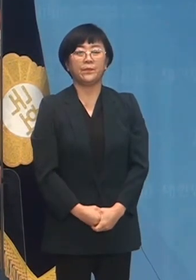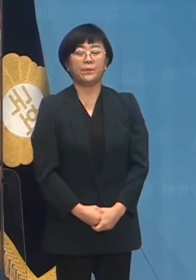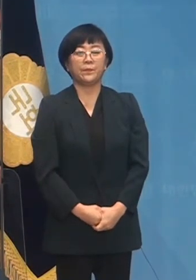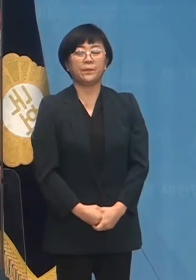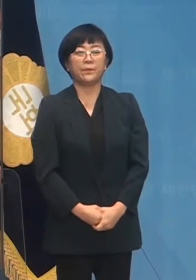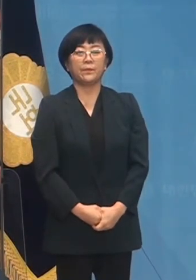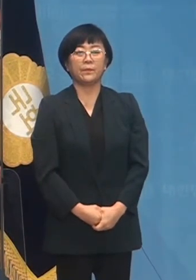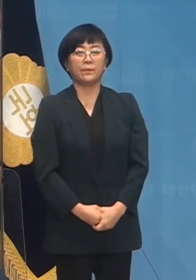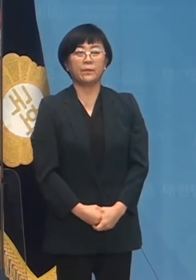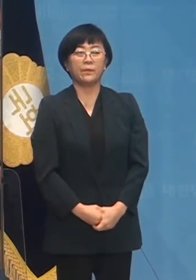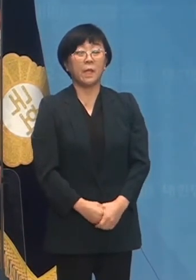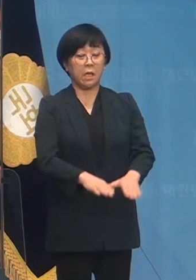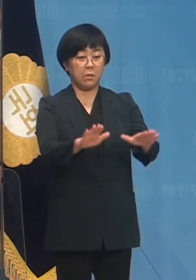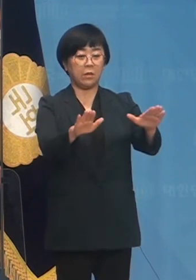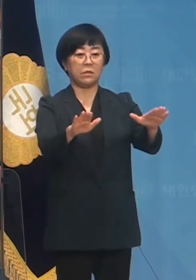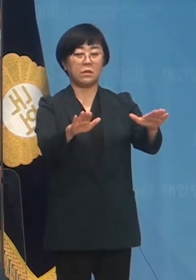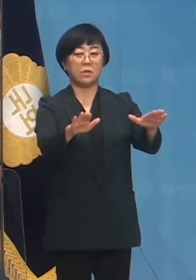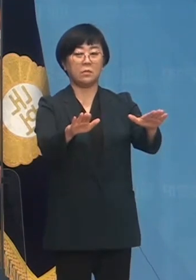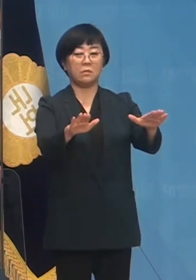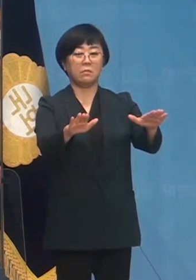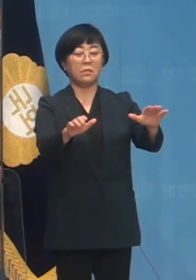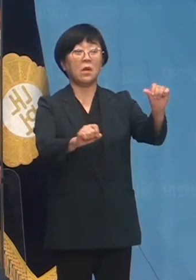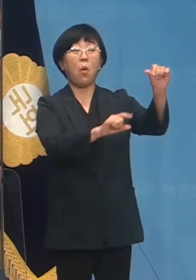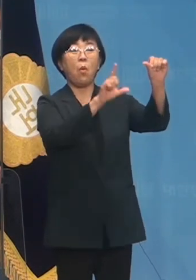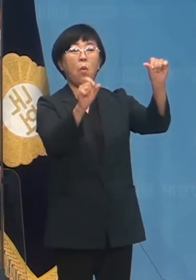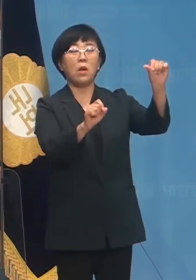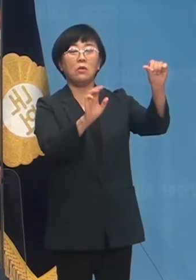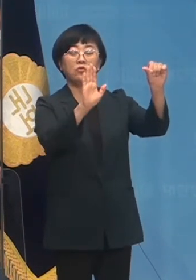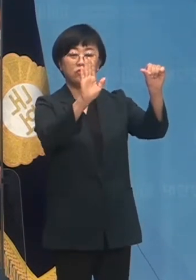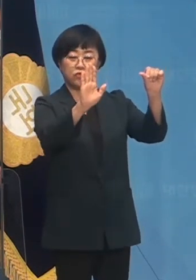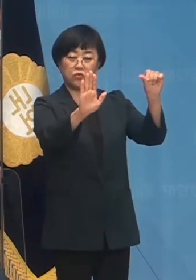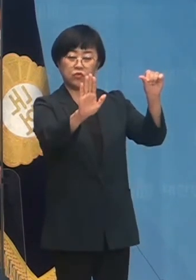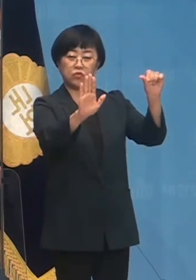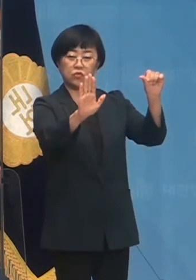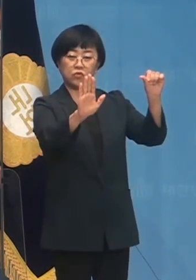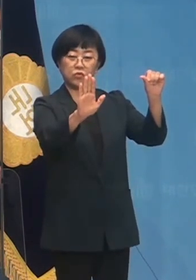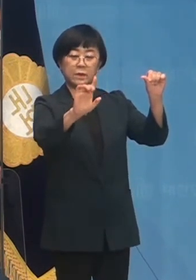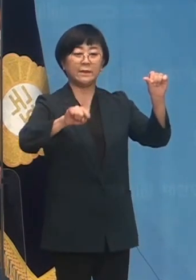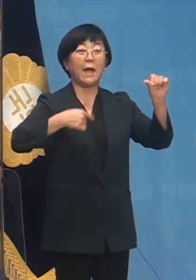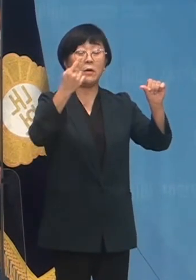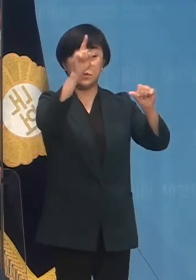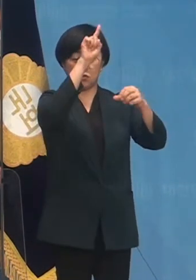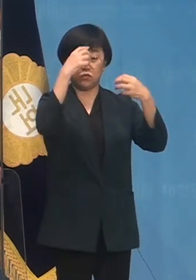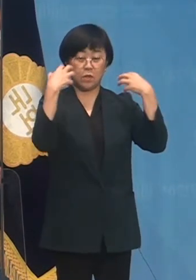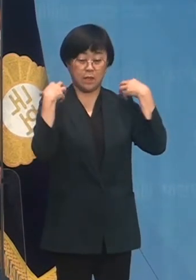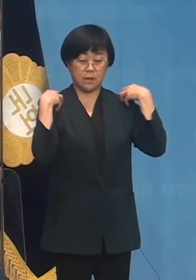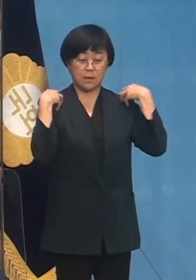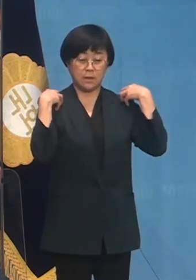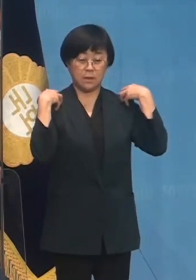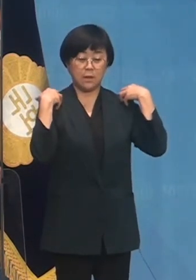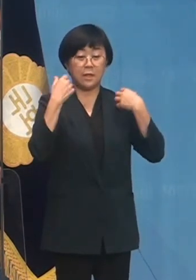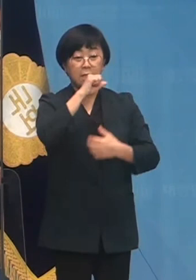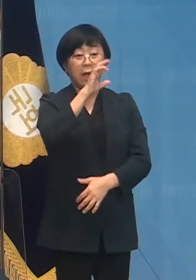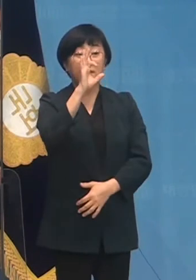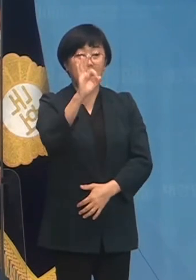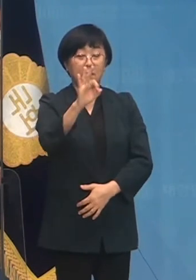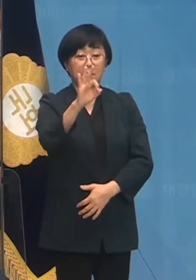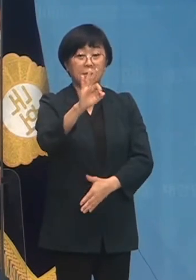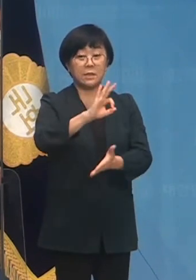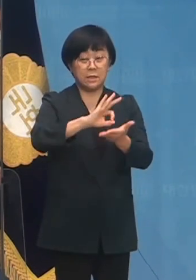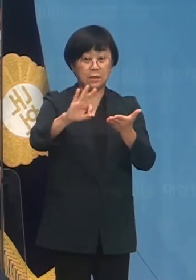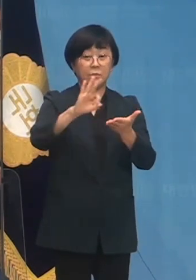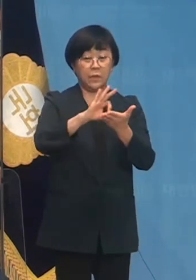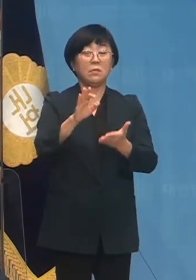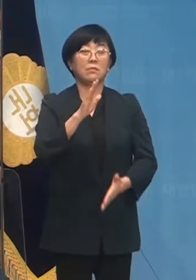어차피 이번 5월이 지나면 차기 정부가 예산을 집행하게